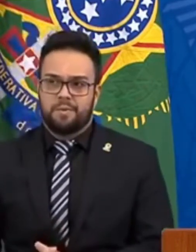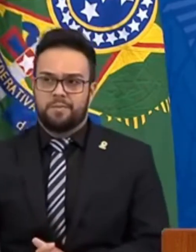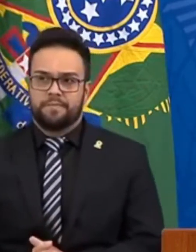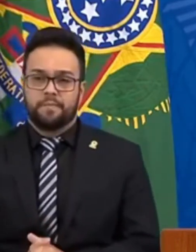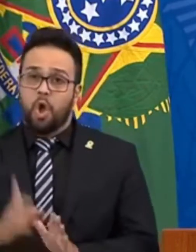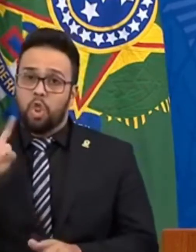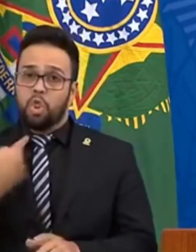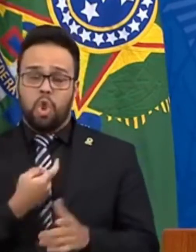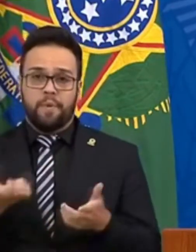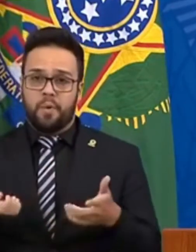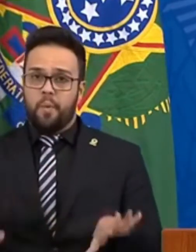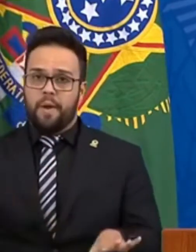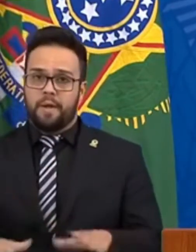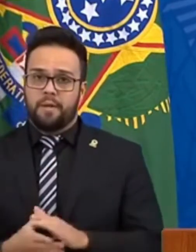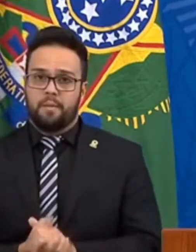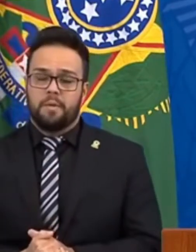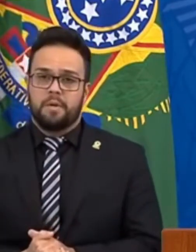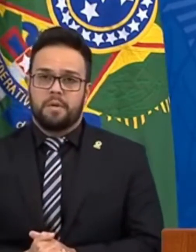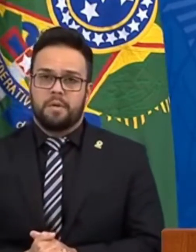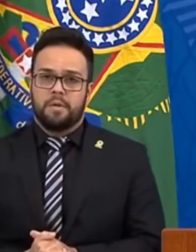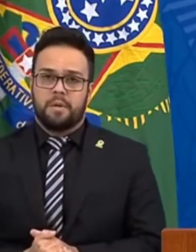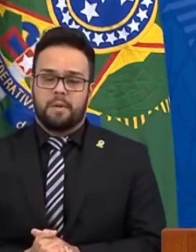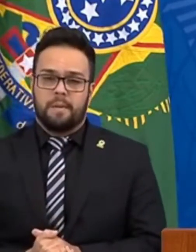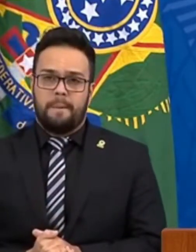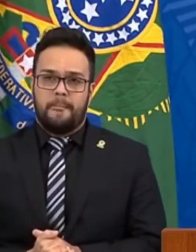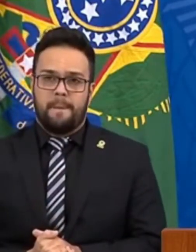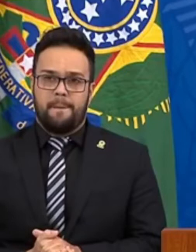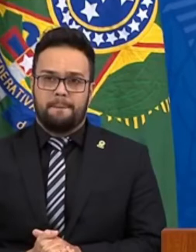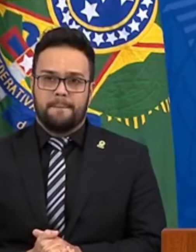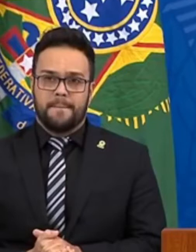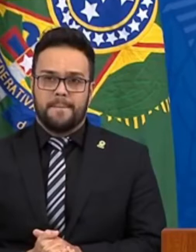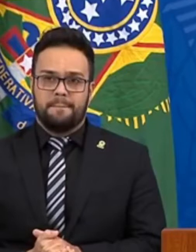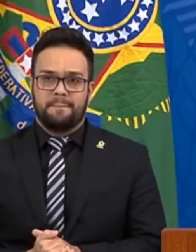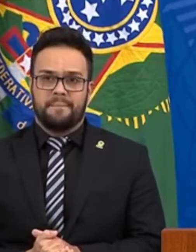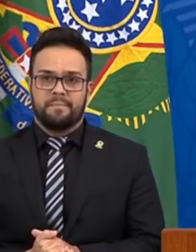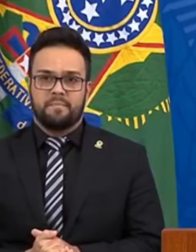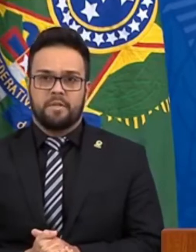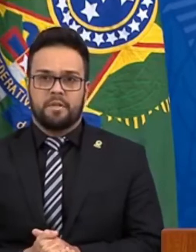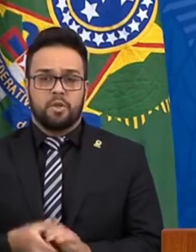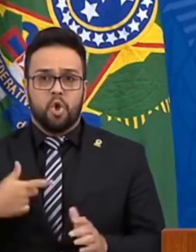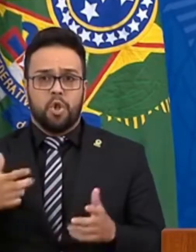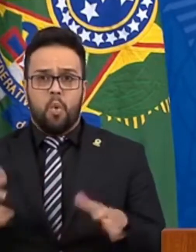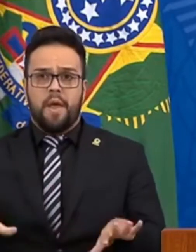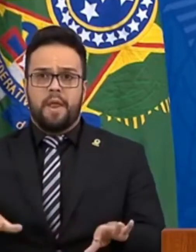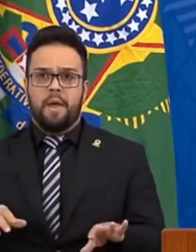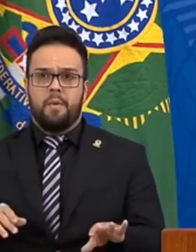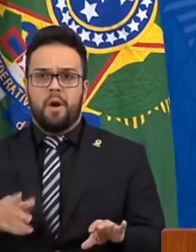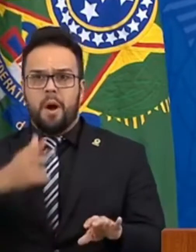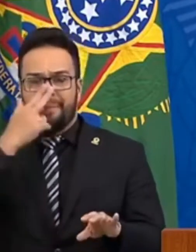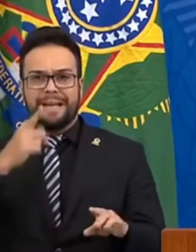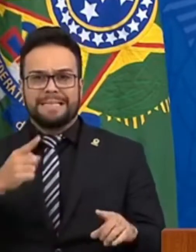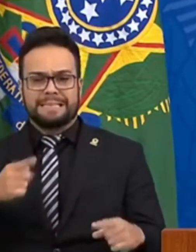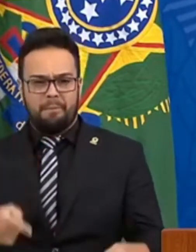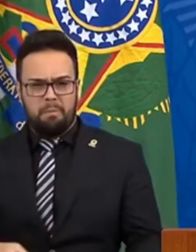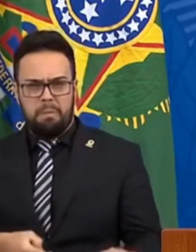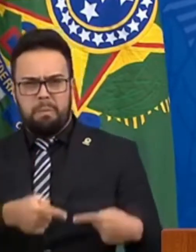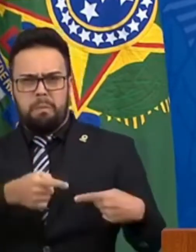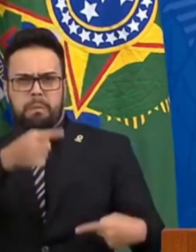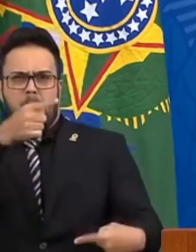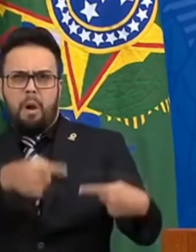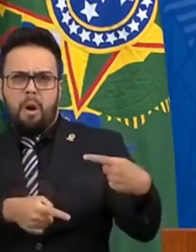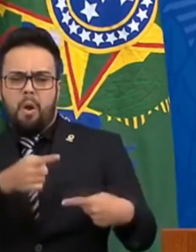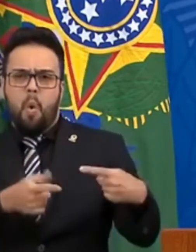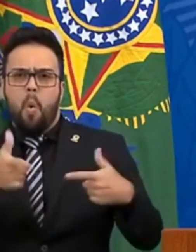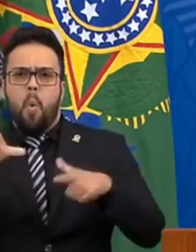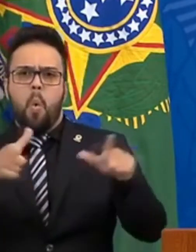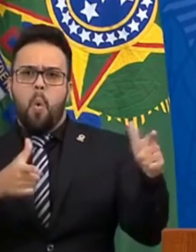nós não queremos aquilo a criar qualquer polêmica com o poder a todos eles